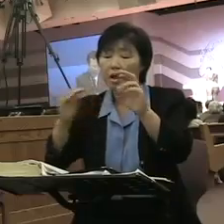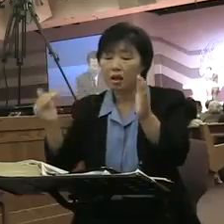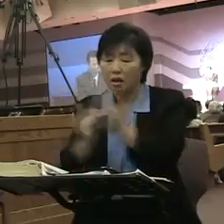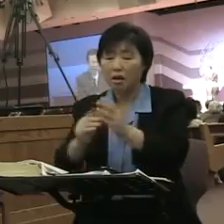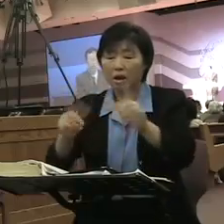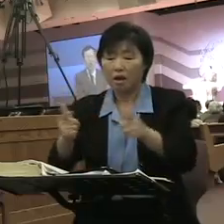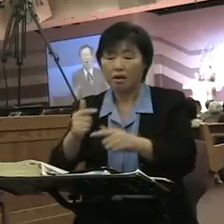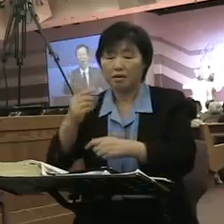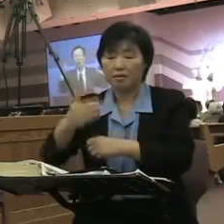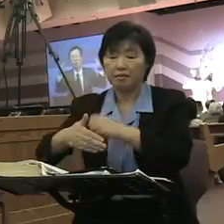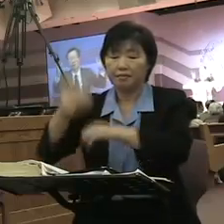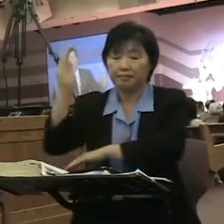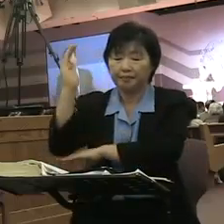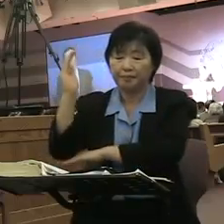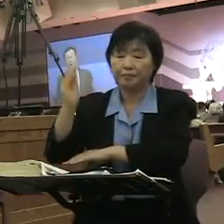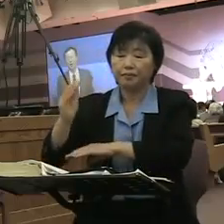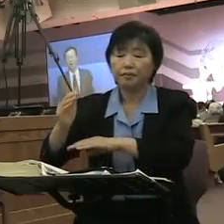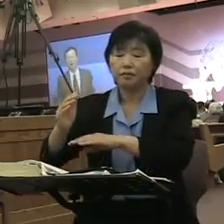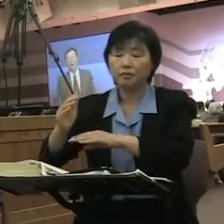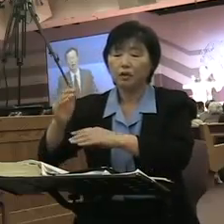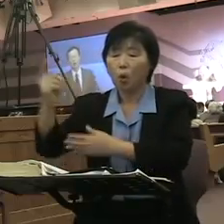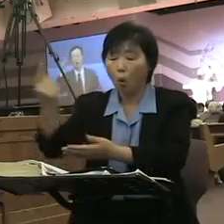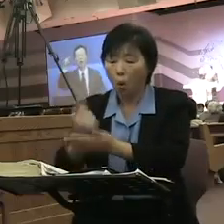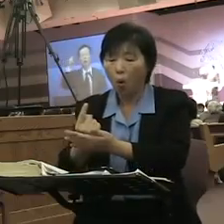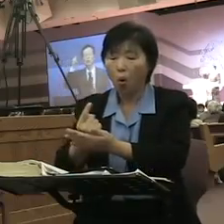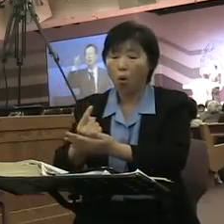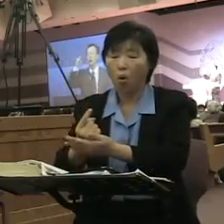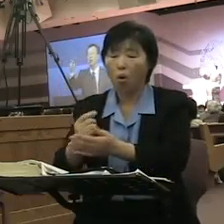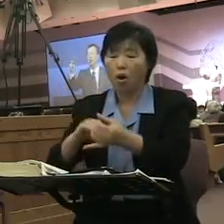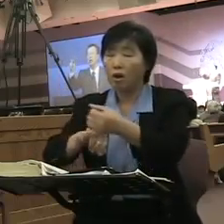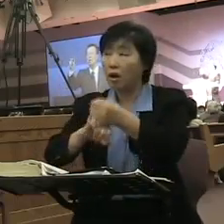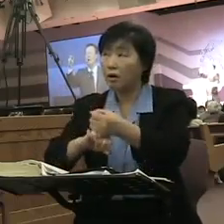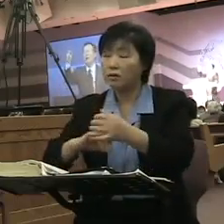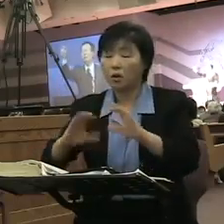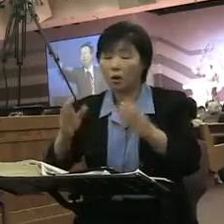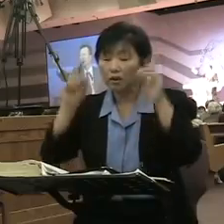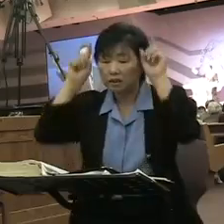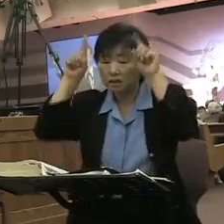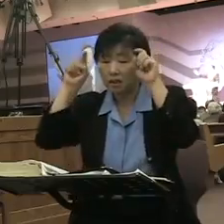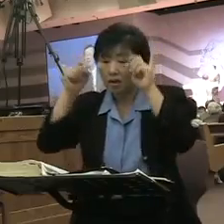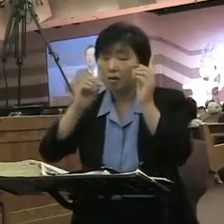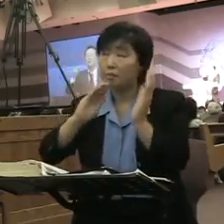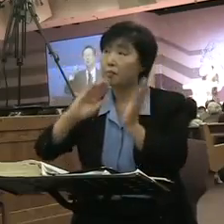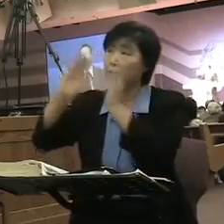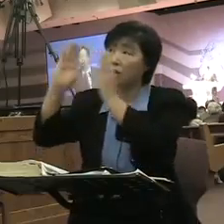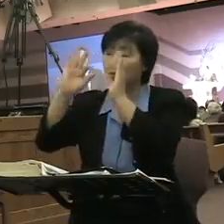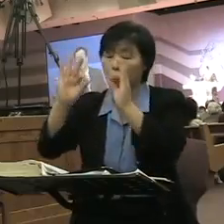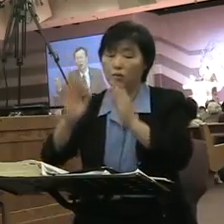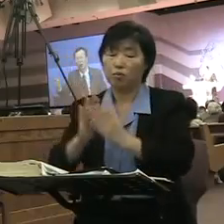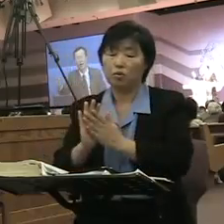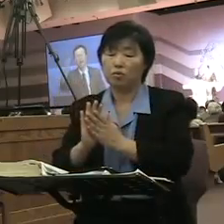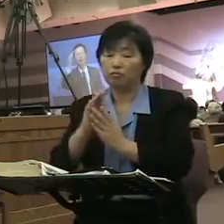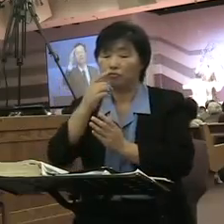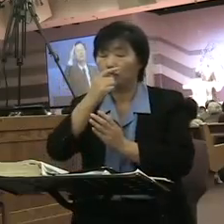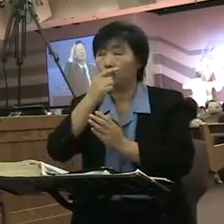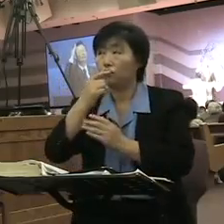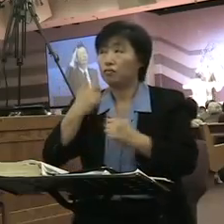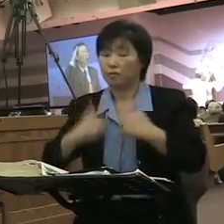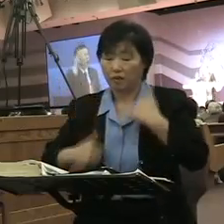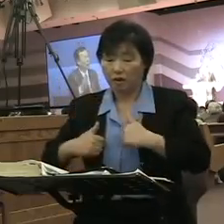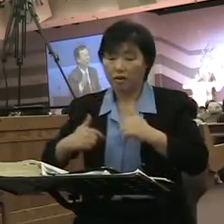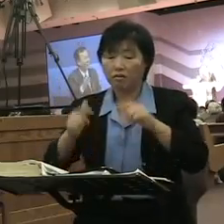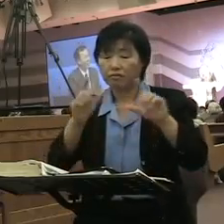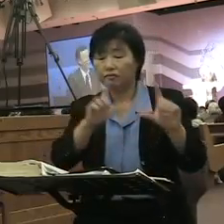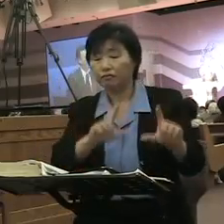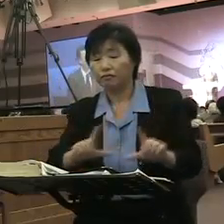이 말씀을 통해서 오신 어린 양, 약속으로 오신 어린 양을 바라보는 가운데, 그분을 누리는 가운데 우리는